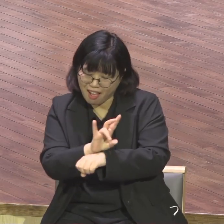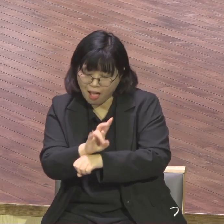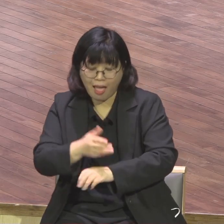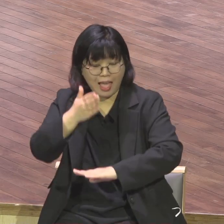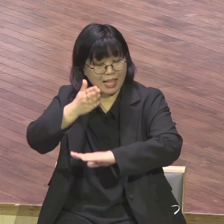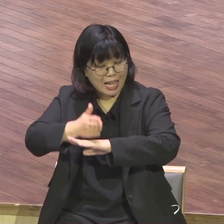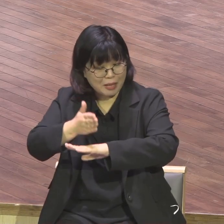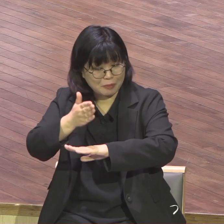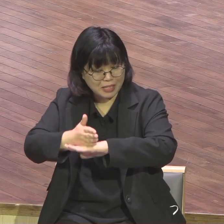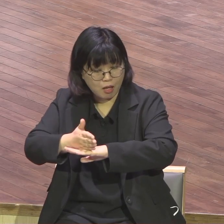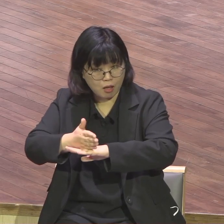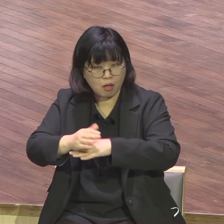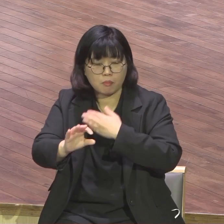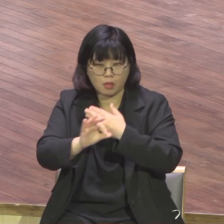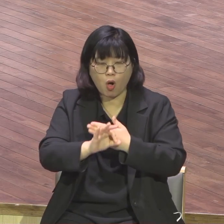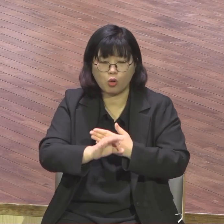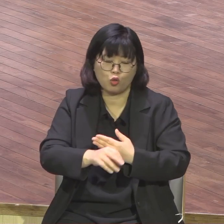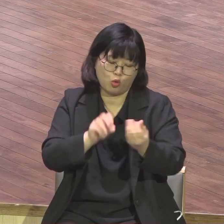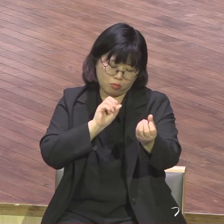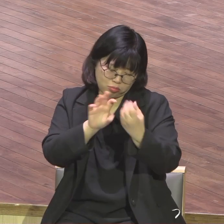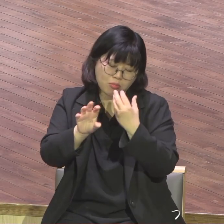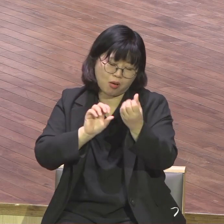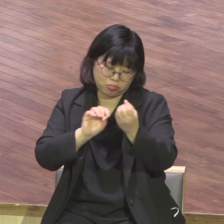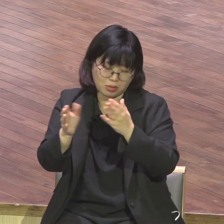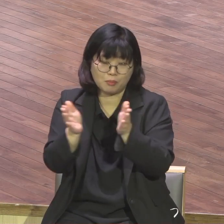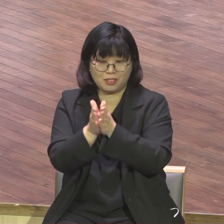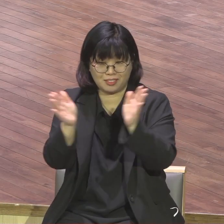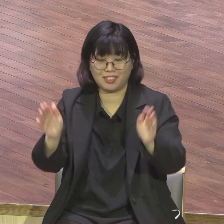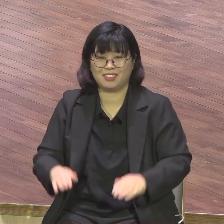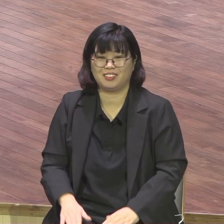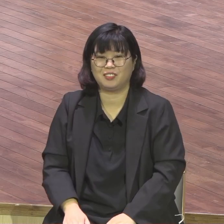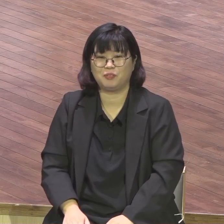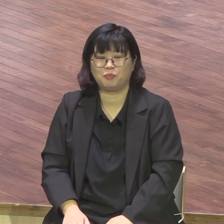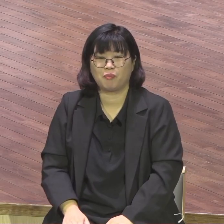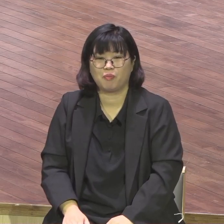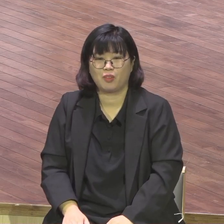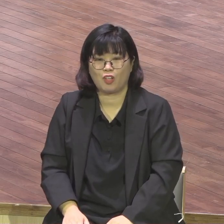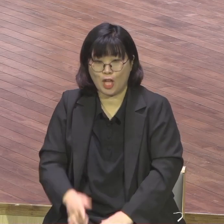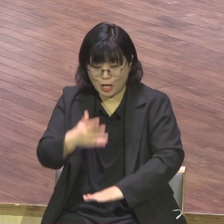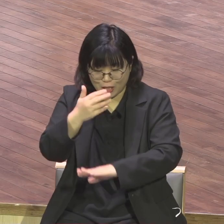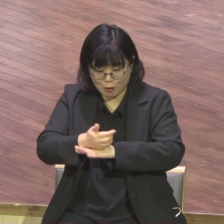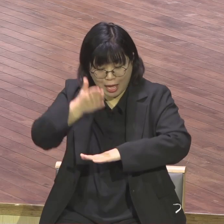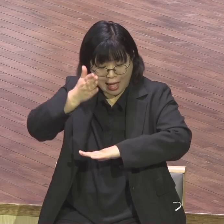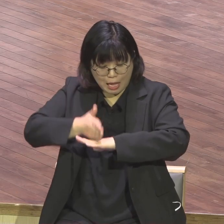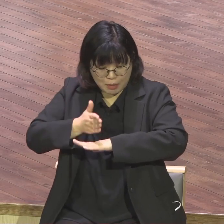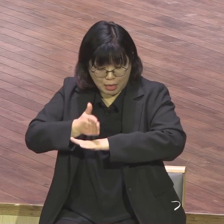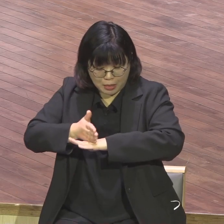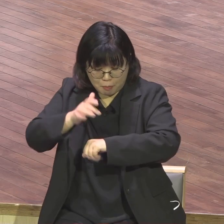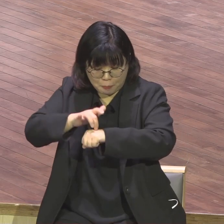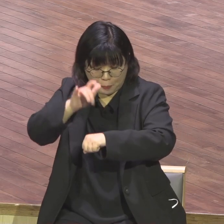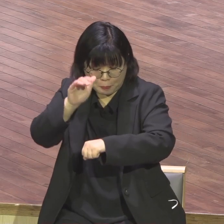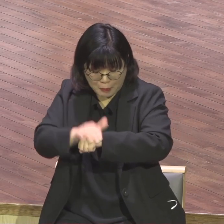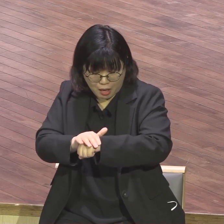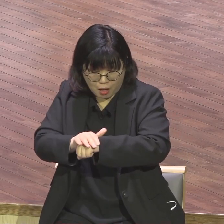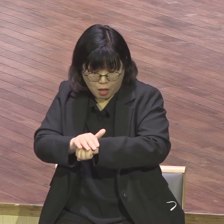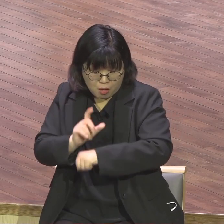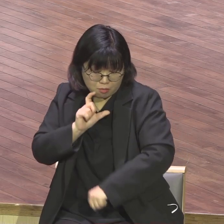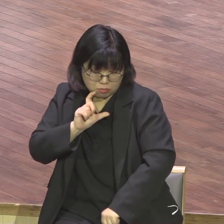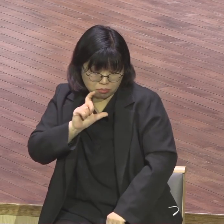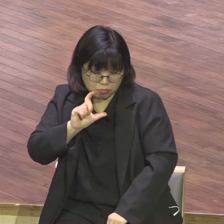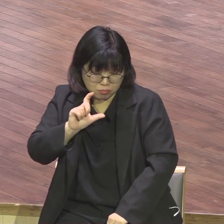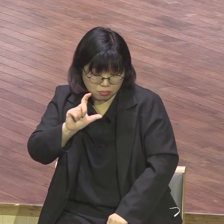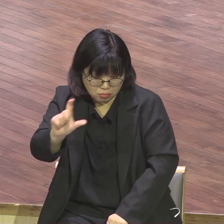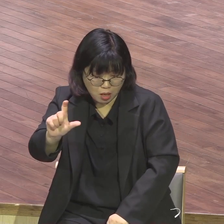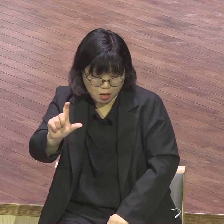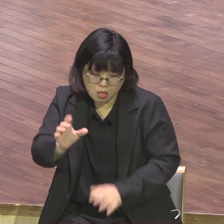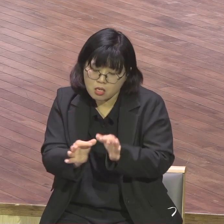그래서 이런 사람은 영원의 인생 작품을 남겨야 되세요. 이런 사람은 야 발자취가